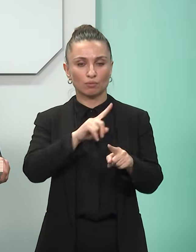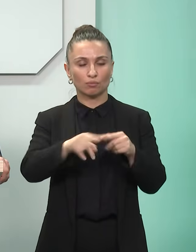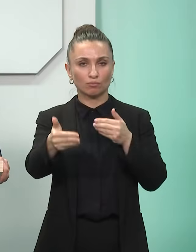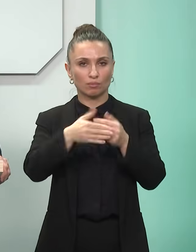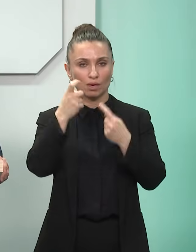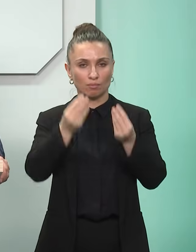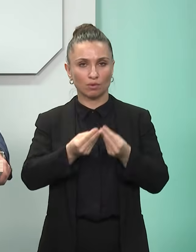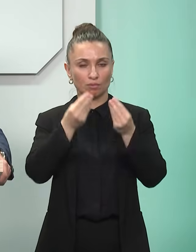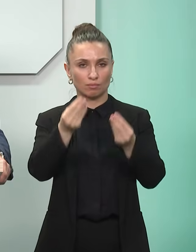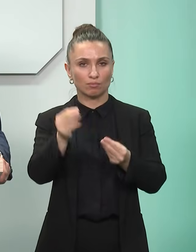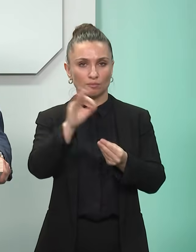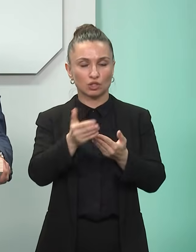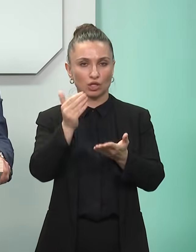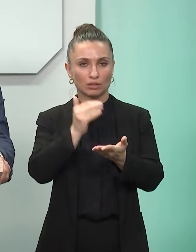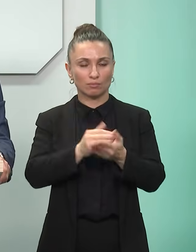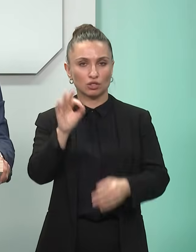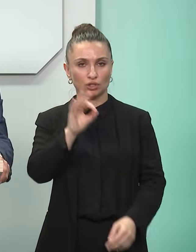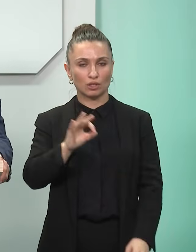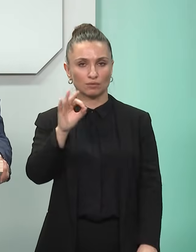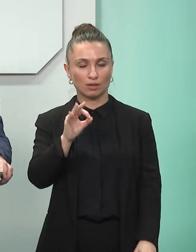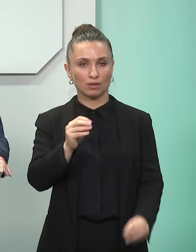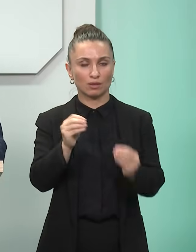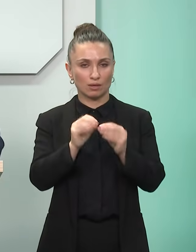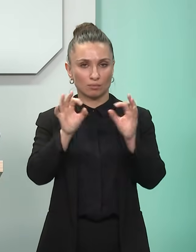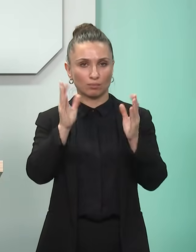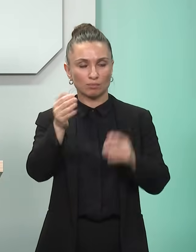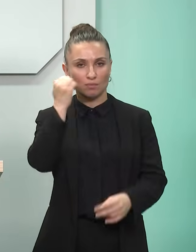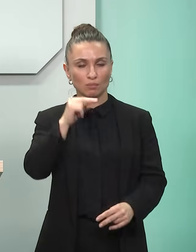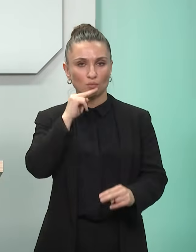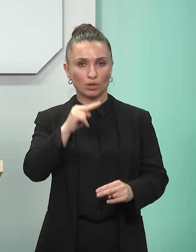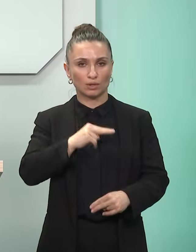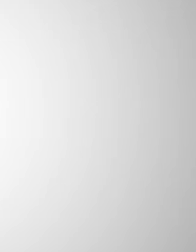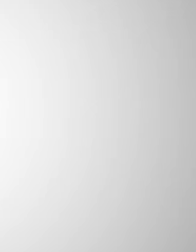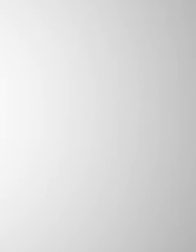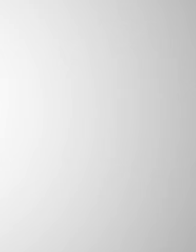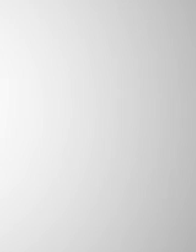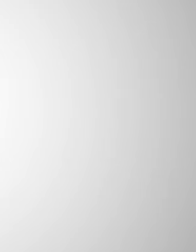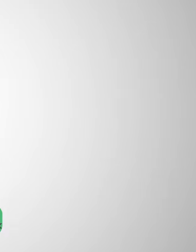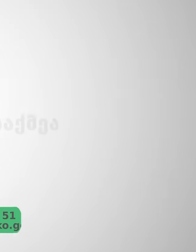უახლეს ინფორმაციას აღნიშნული შედეგების შესახებ კვლავ გაგიზიარებთ. მადლობა ყურადღებისთვის.